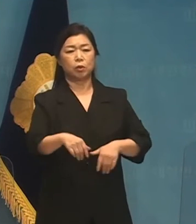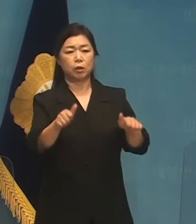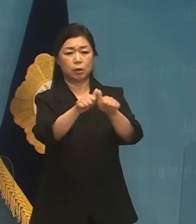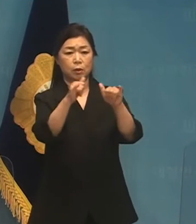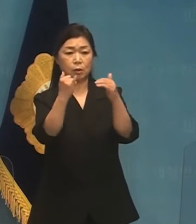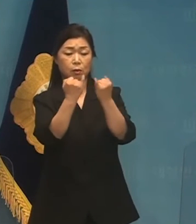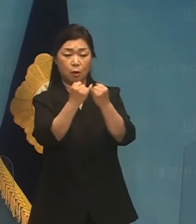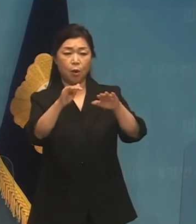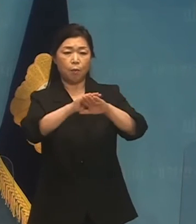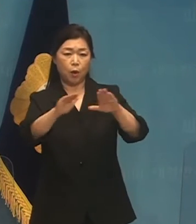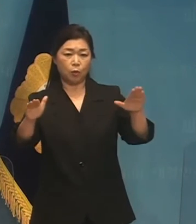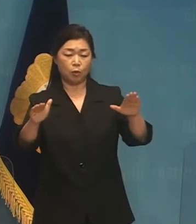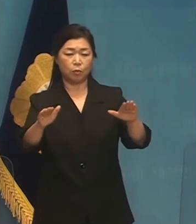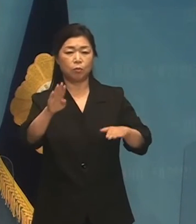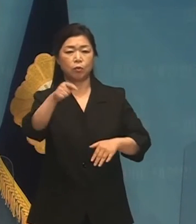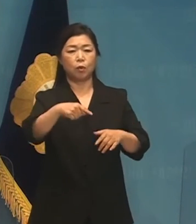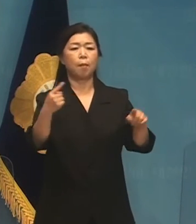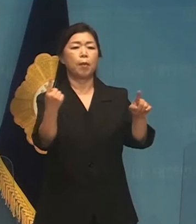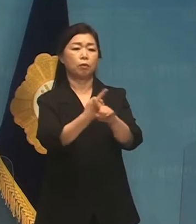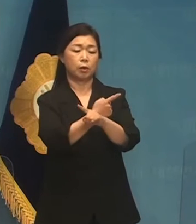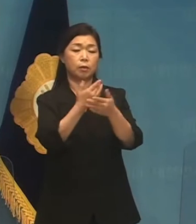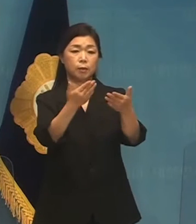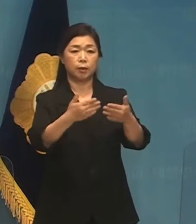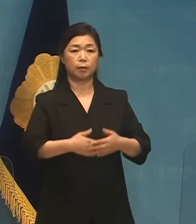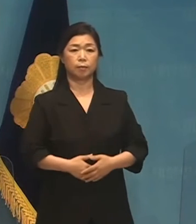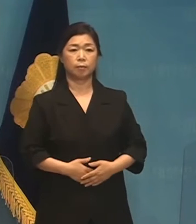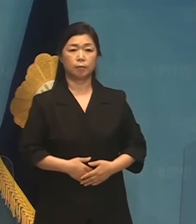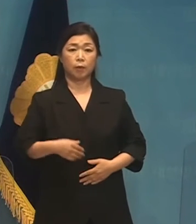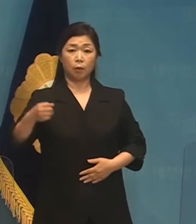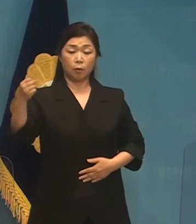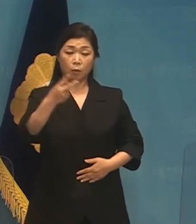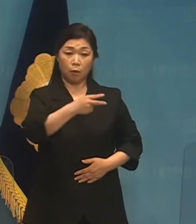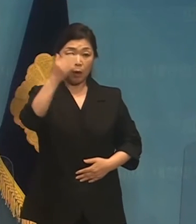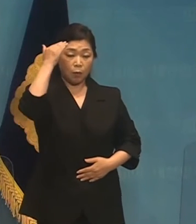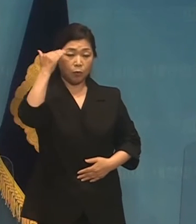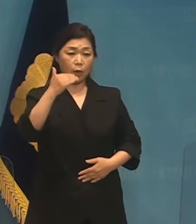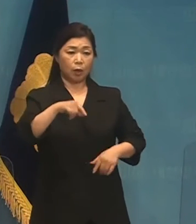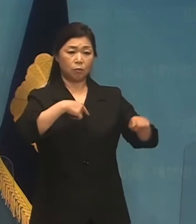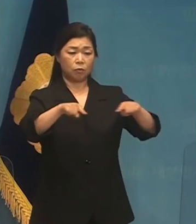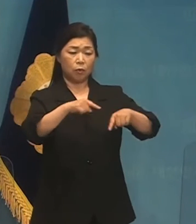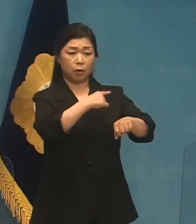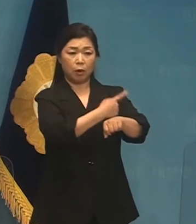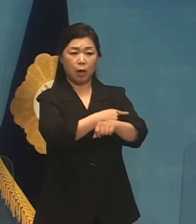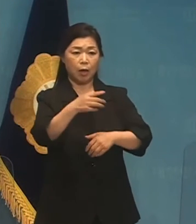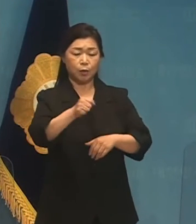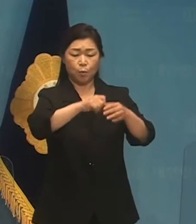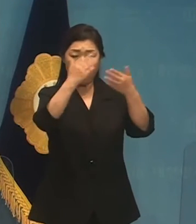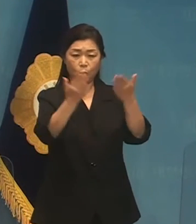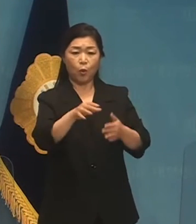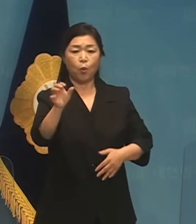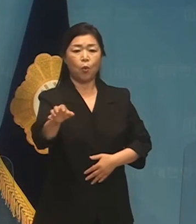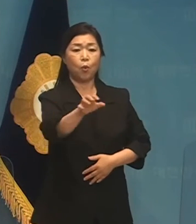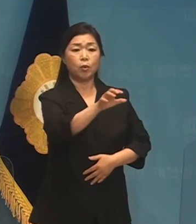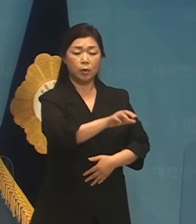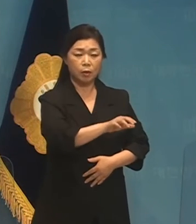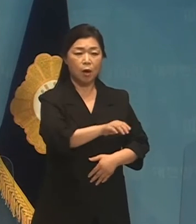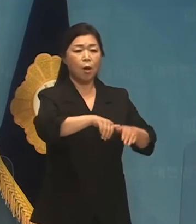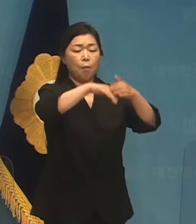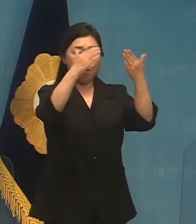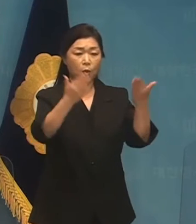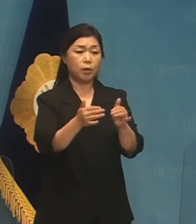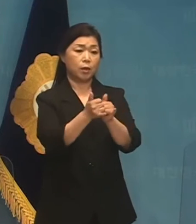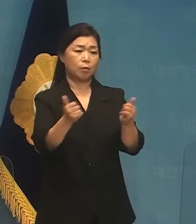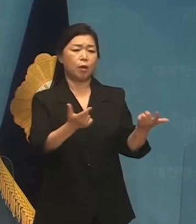성평등부로 개편하겠습니다. 또한 대한민국의 주권이 미치는 모든 곳에서 모든